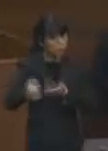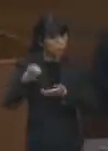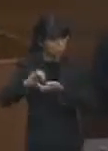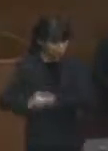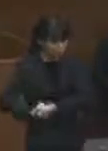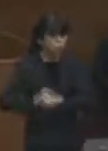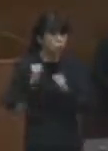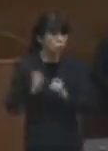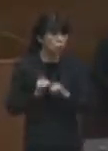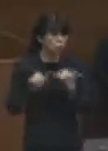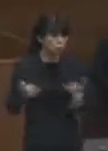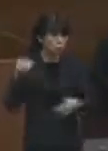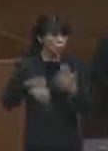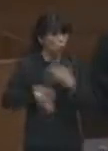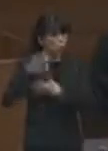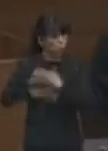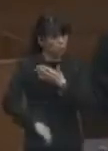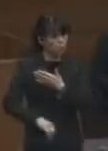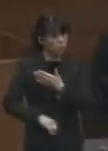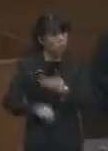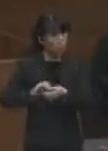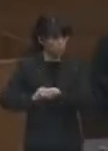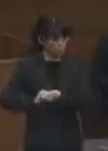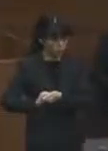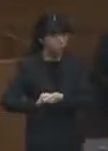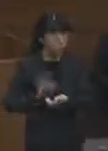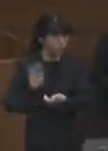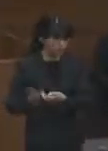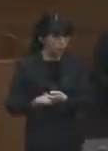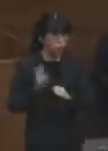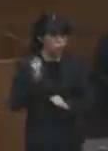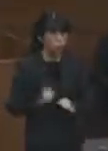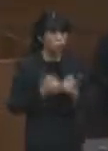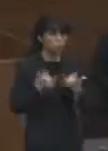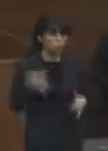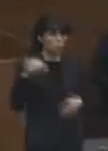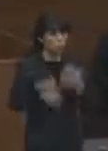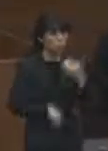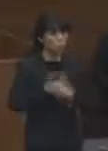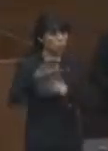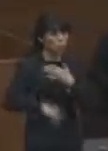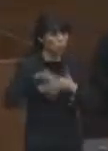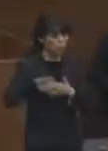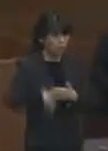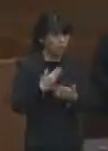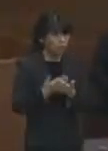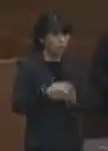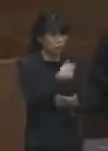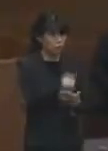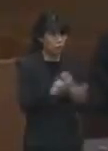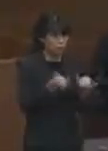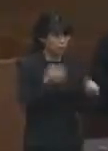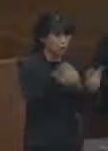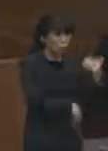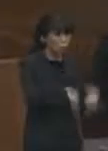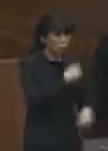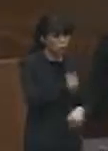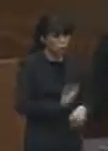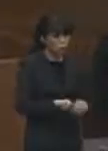票条例に規定することとなっているため、住民投票条例において請求資格者及び投票資格者